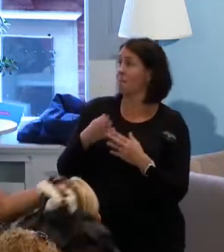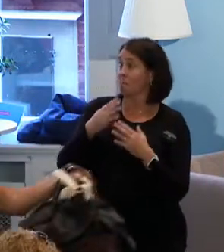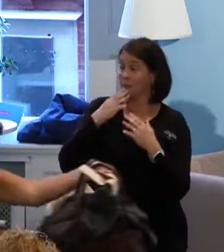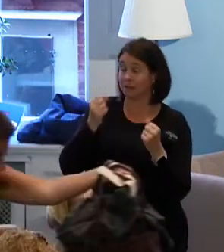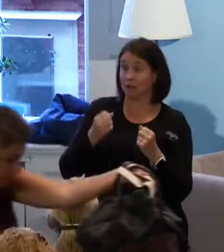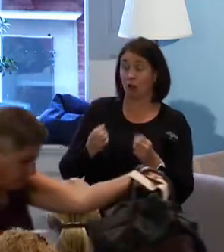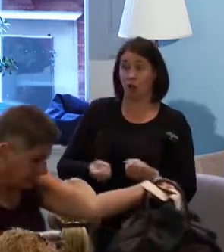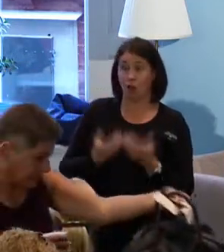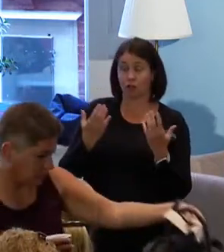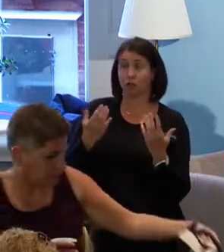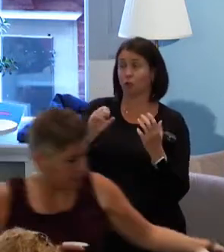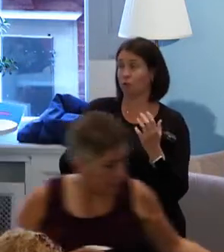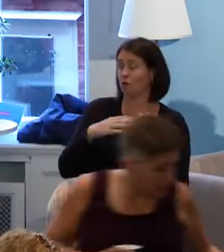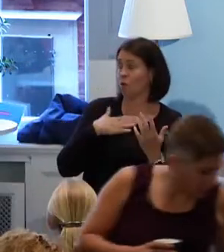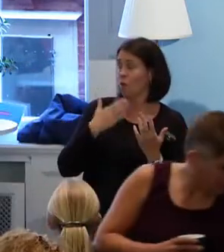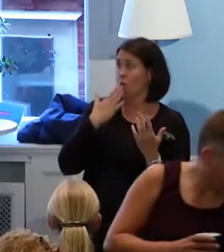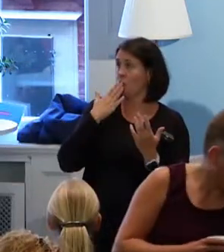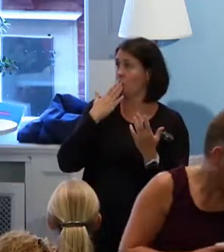någon